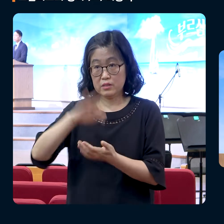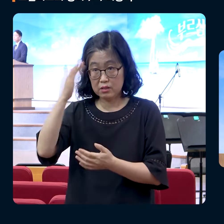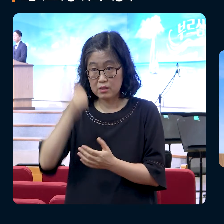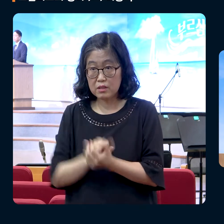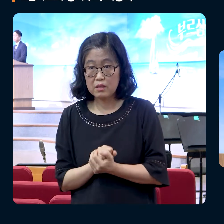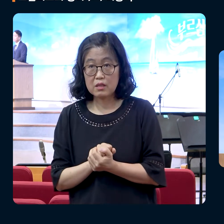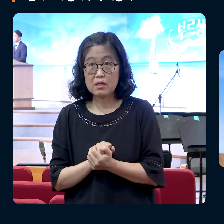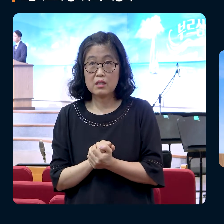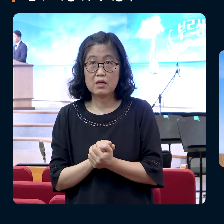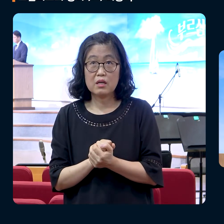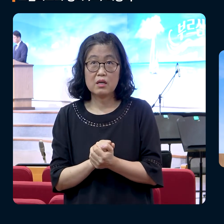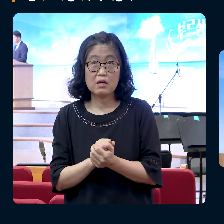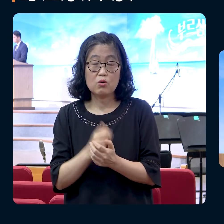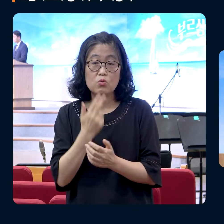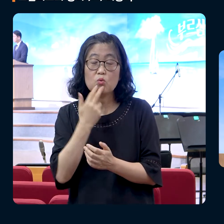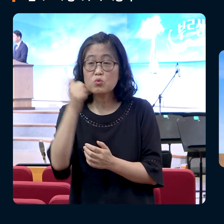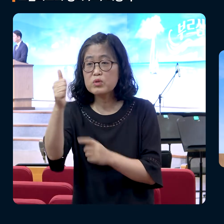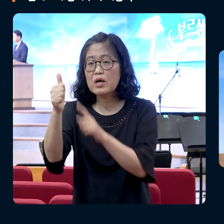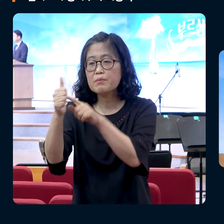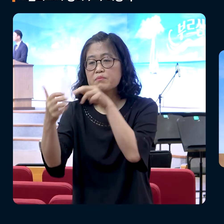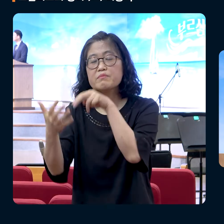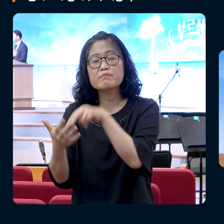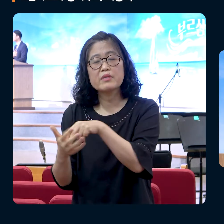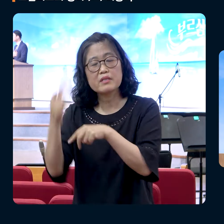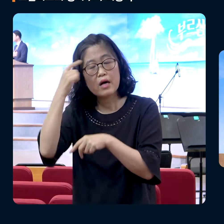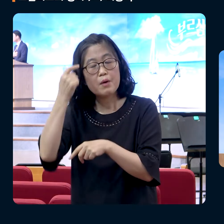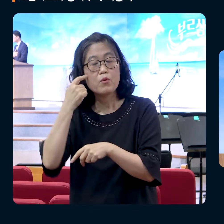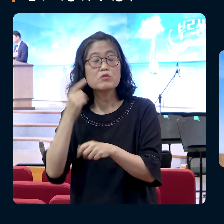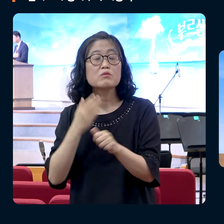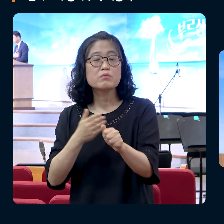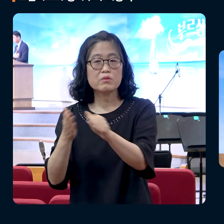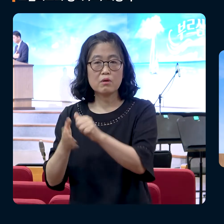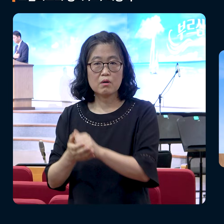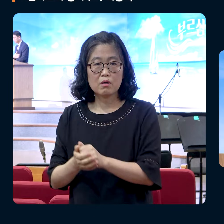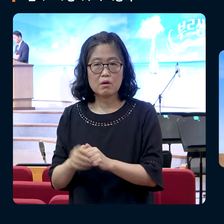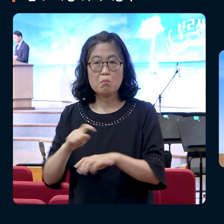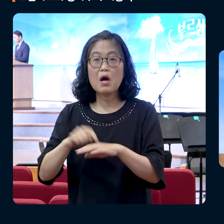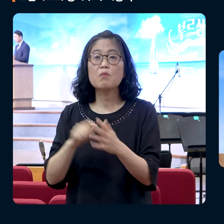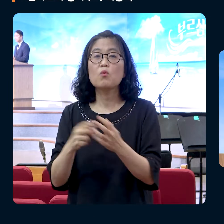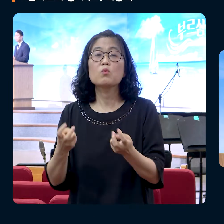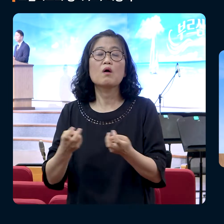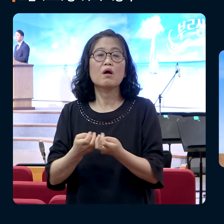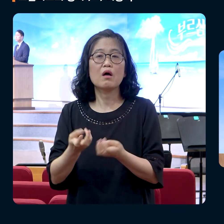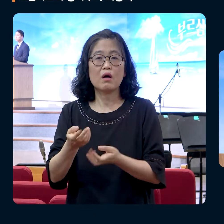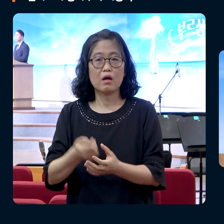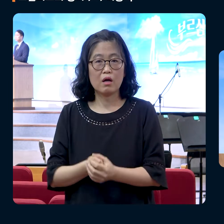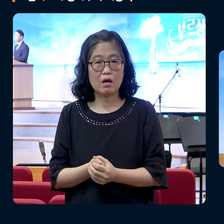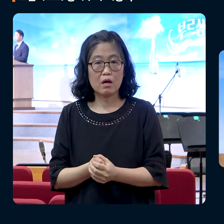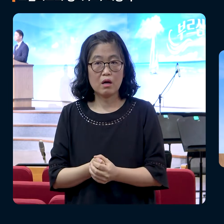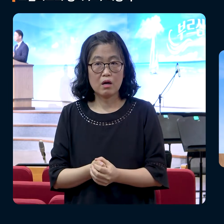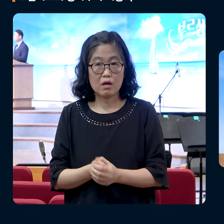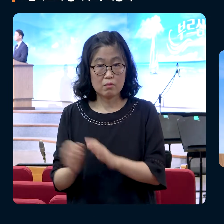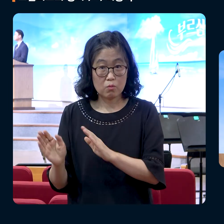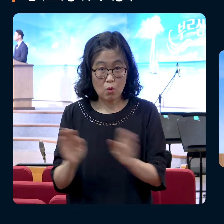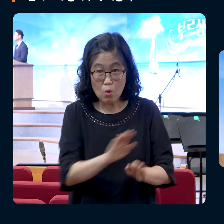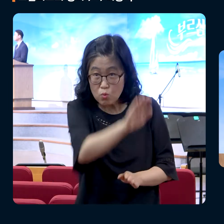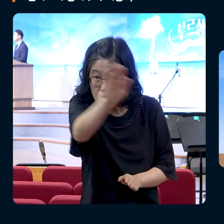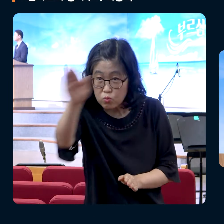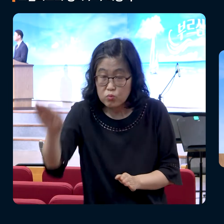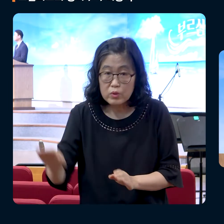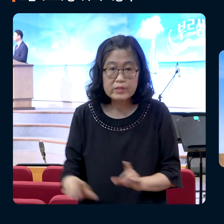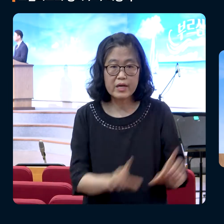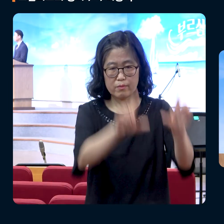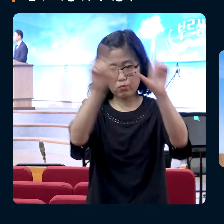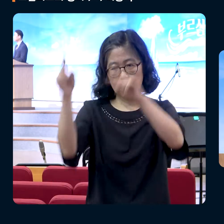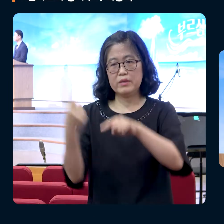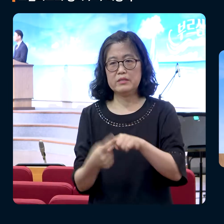그동안의 요셉의 마음은 어땠겠습니까? 저의 질문은 그것이었습니다. 우리의 삶에도 종종 이런 우리가 원하지 않는